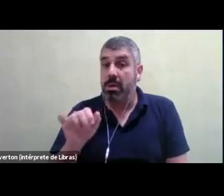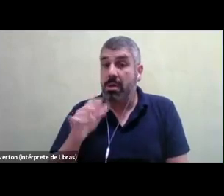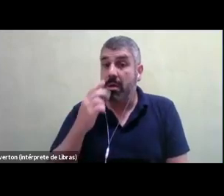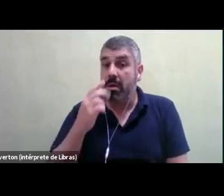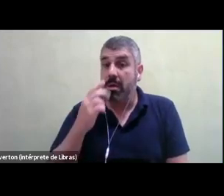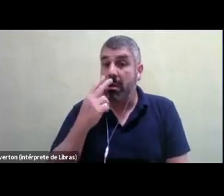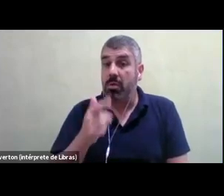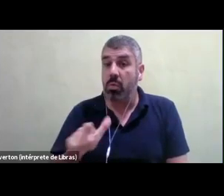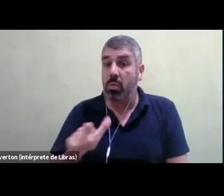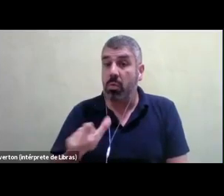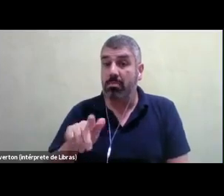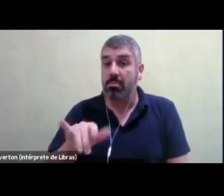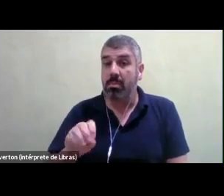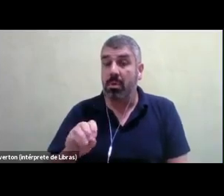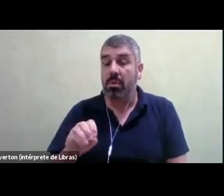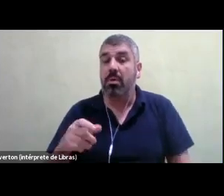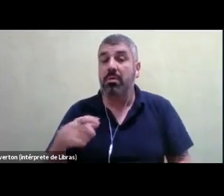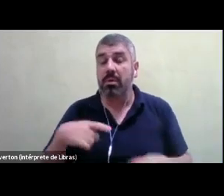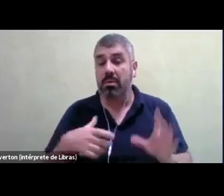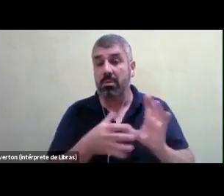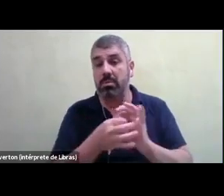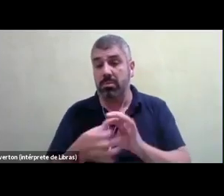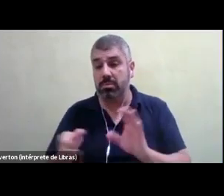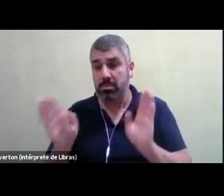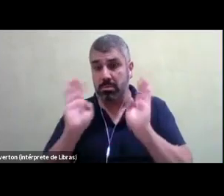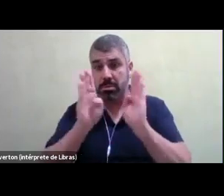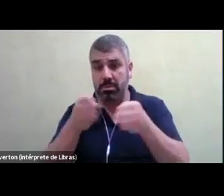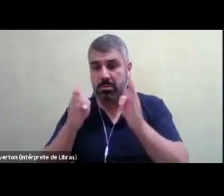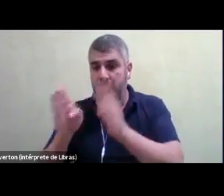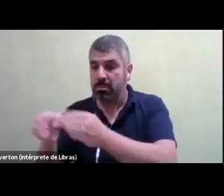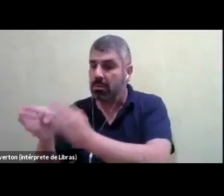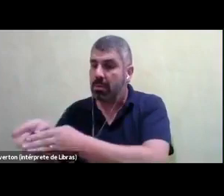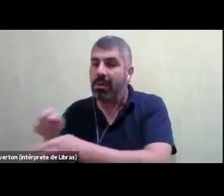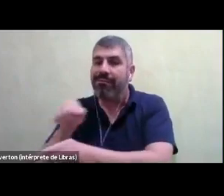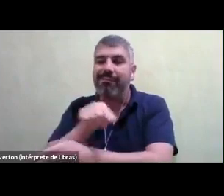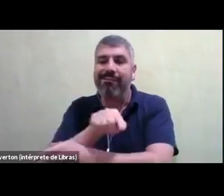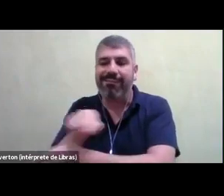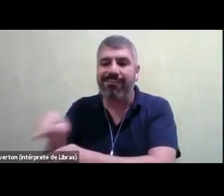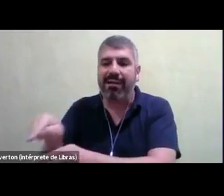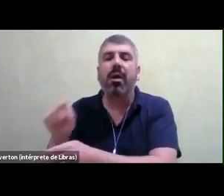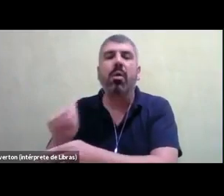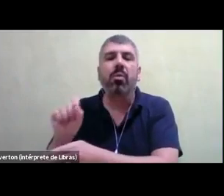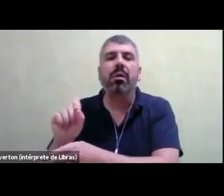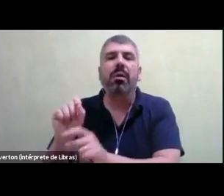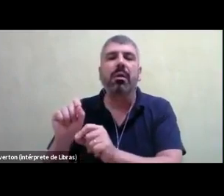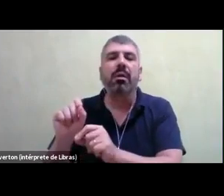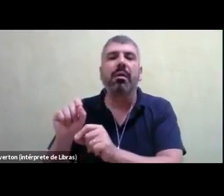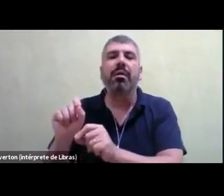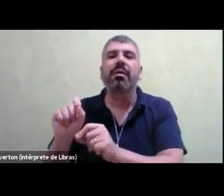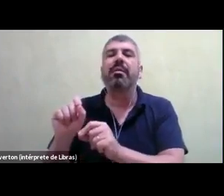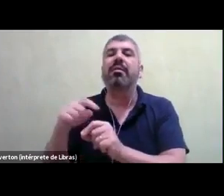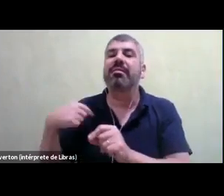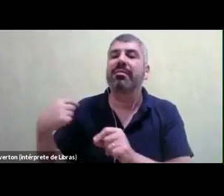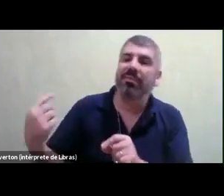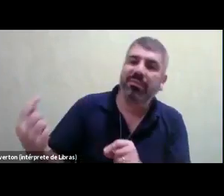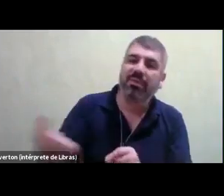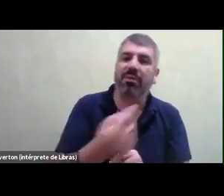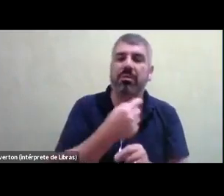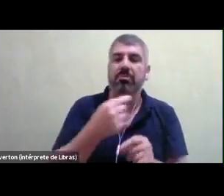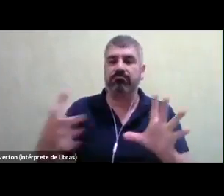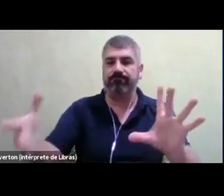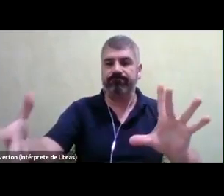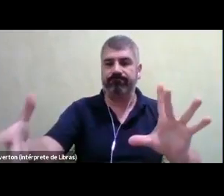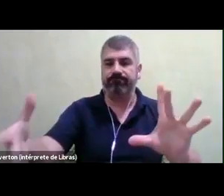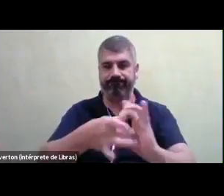cada contexto específico, mas que isso pode sim, essa a nossa grande defesa, estar reunido em um documento que, de